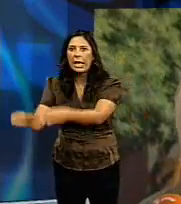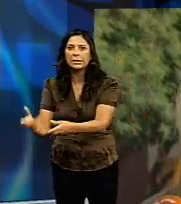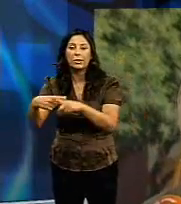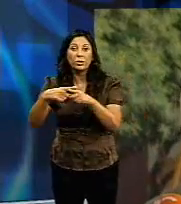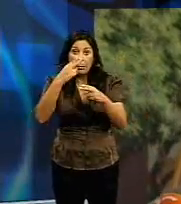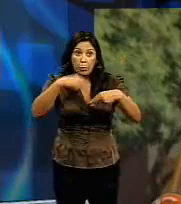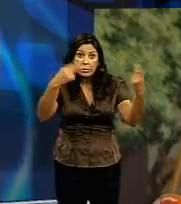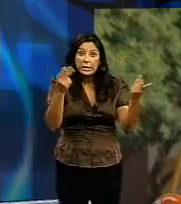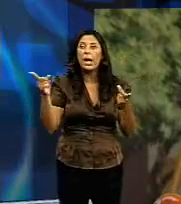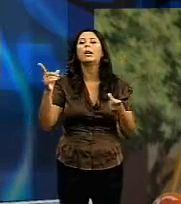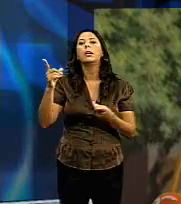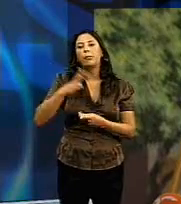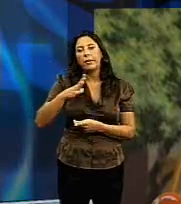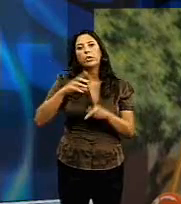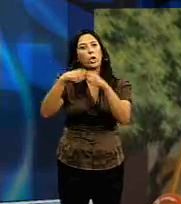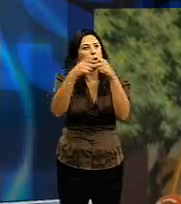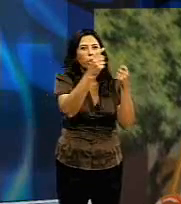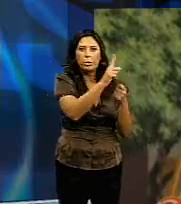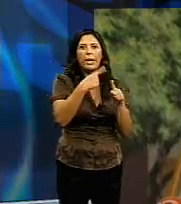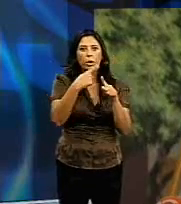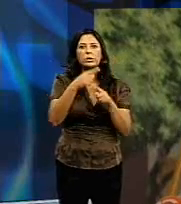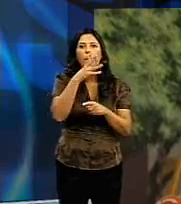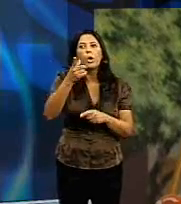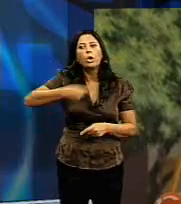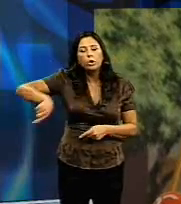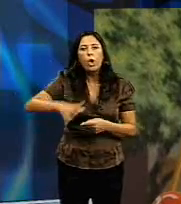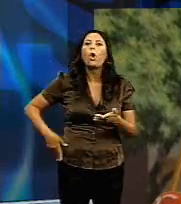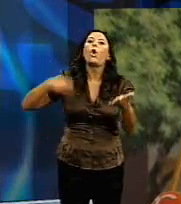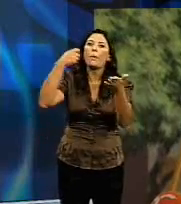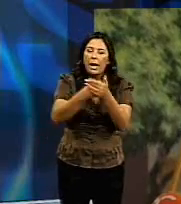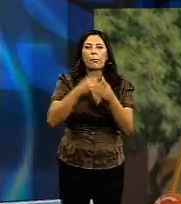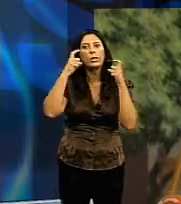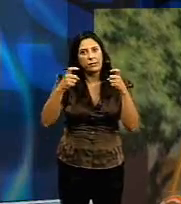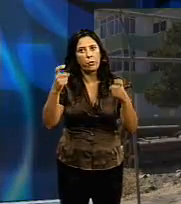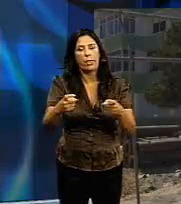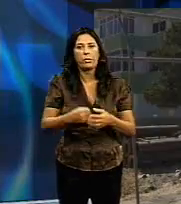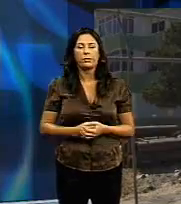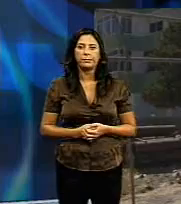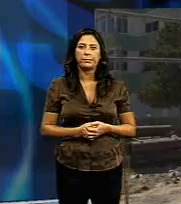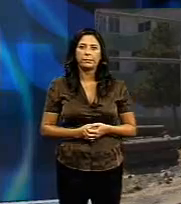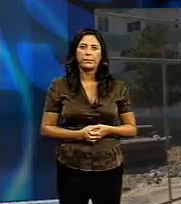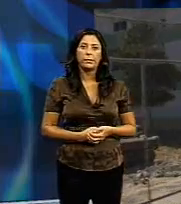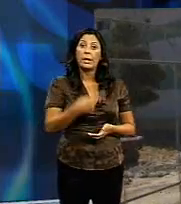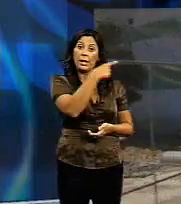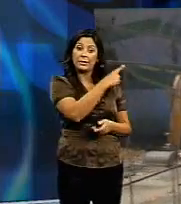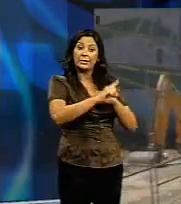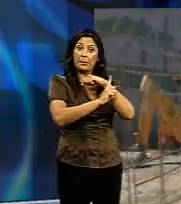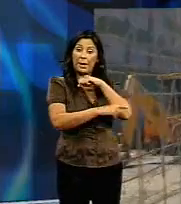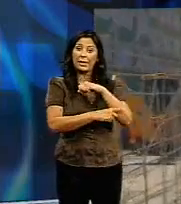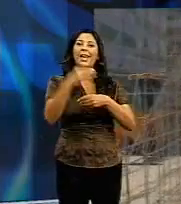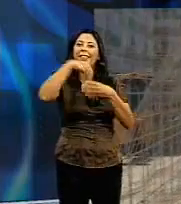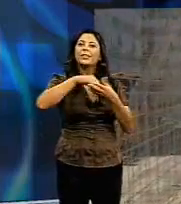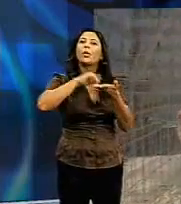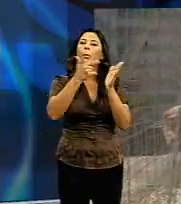que realmente no estropeen aquello que nos cuesta tanto conseguir con el dinero de todos. Esta actuación se enmarca además en un proyecto